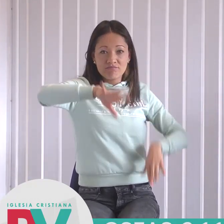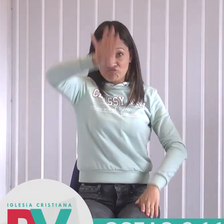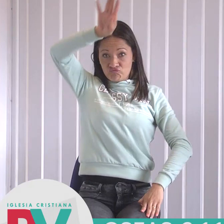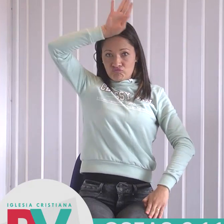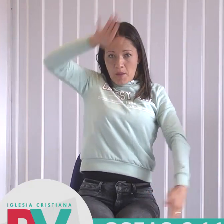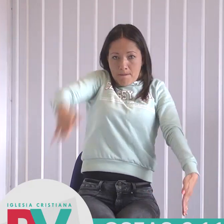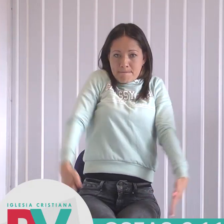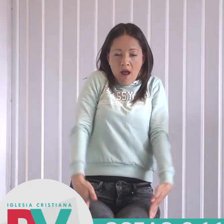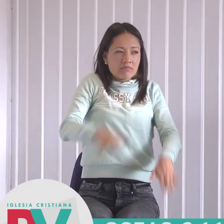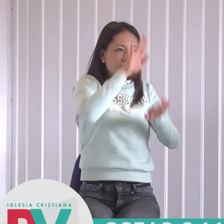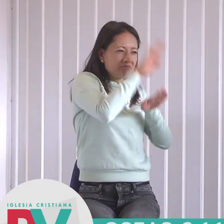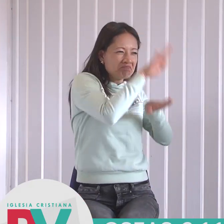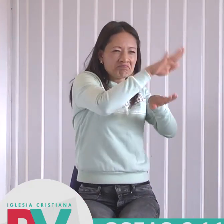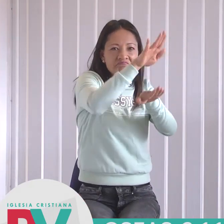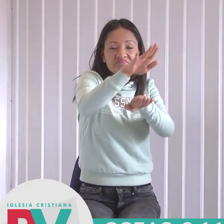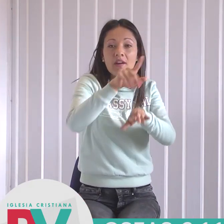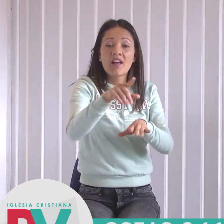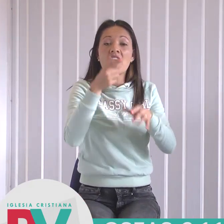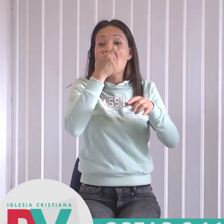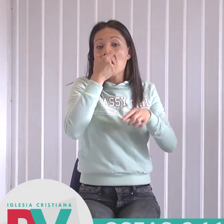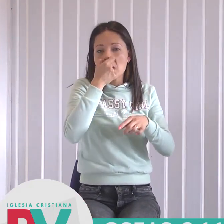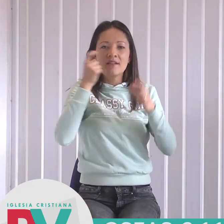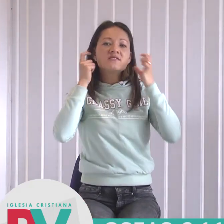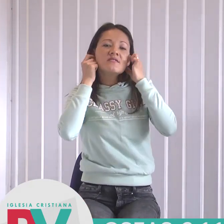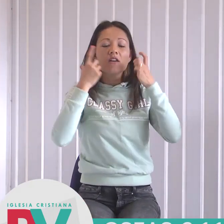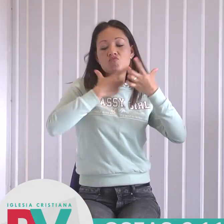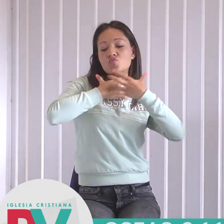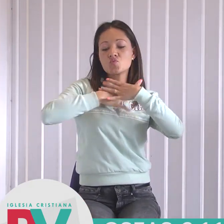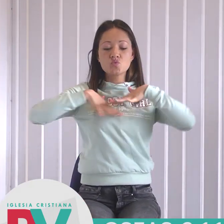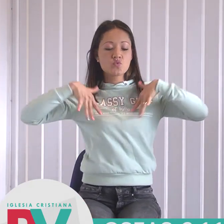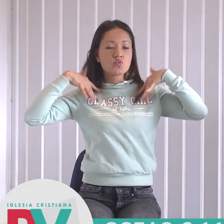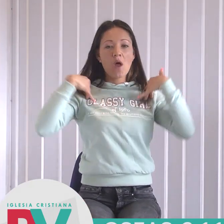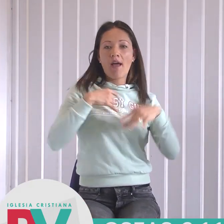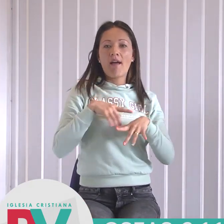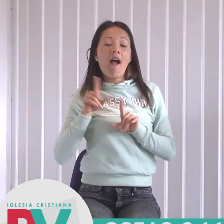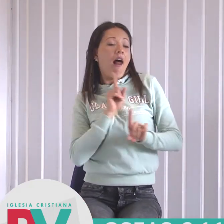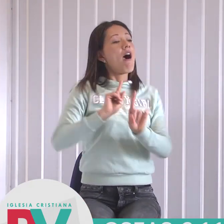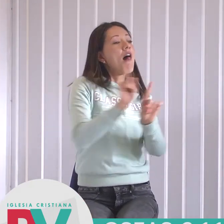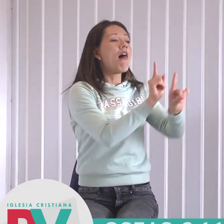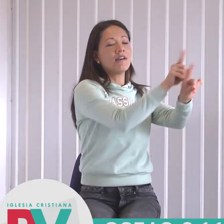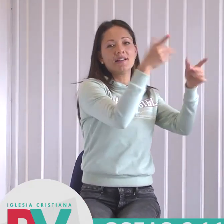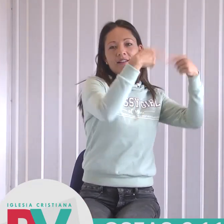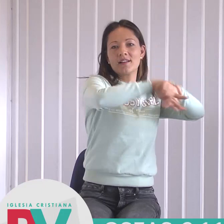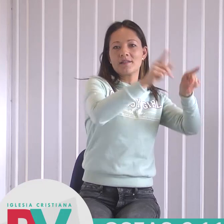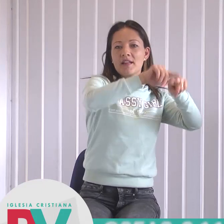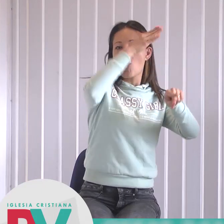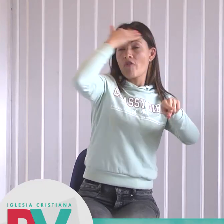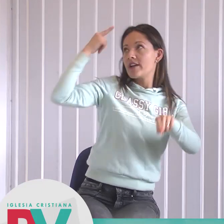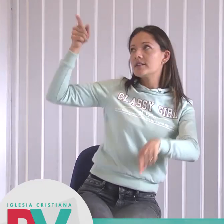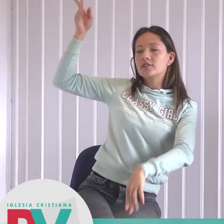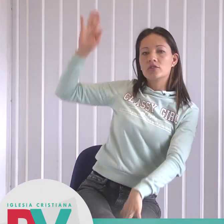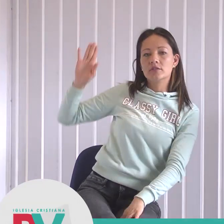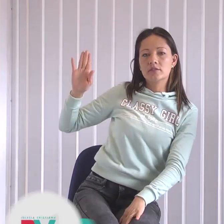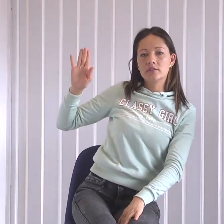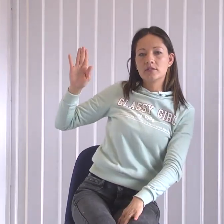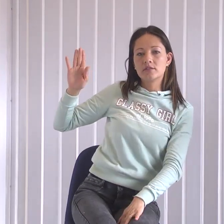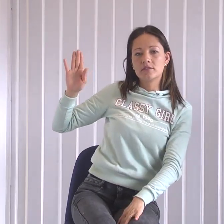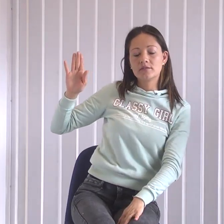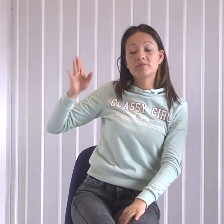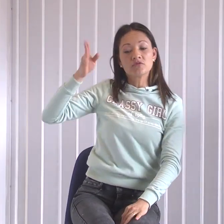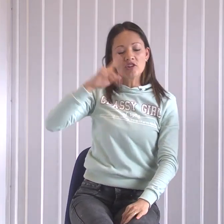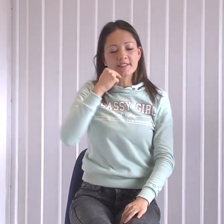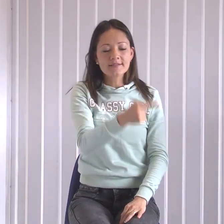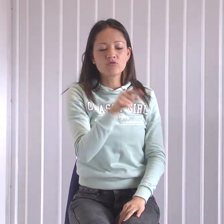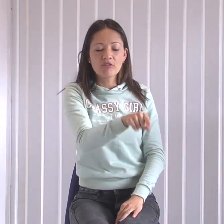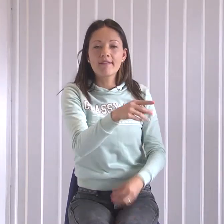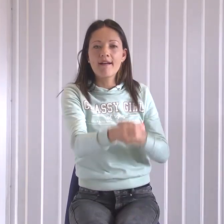se adornaba de sus arcillos y de sus joyeles, y se iba tras sus amantes y se olvidaba de mí, dice el Señor. O sea, es como